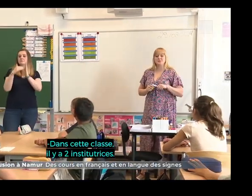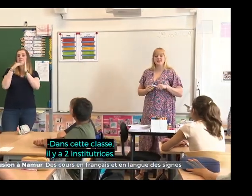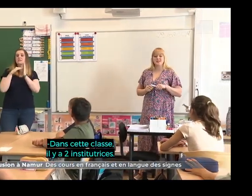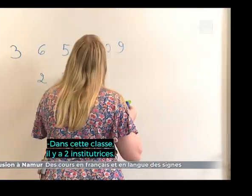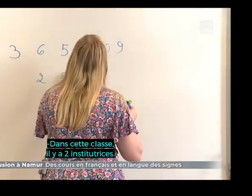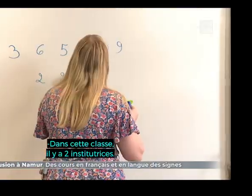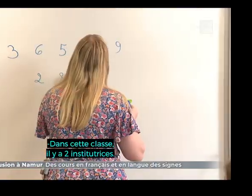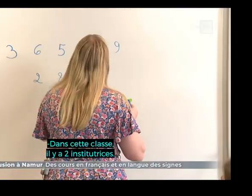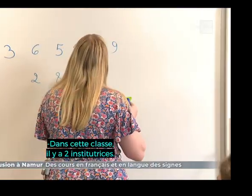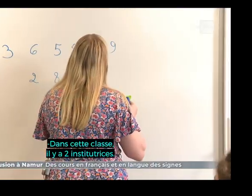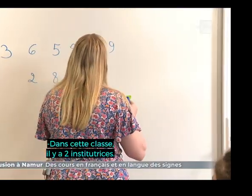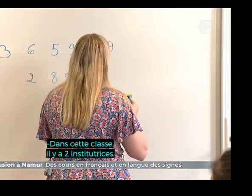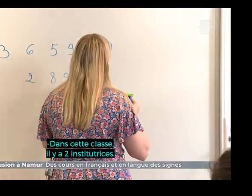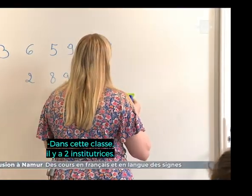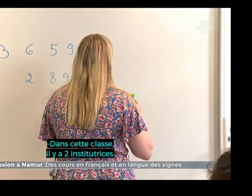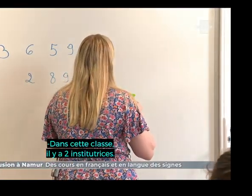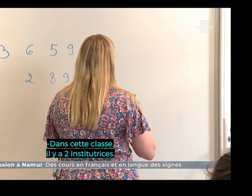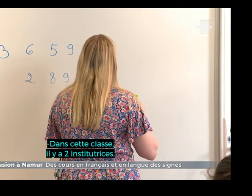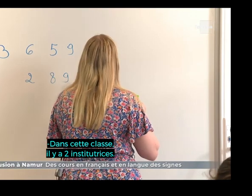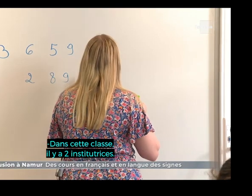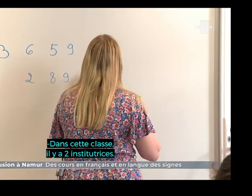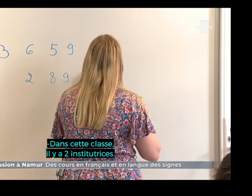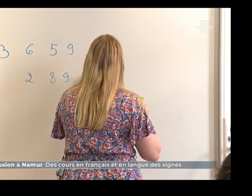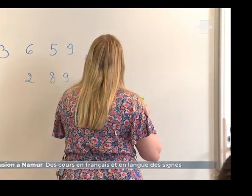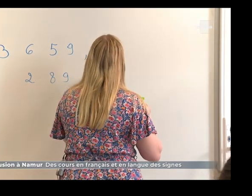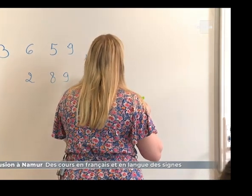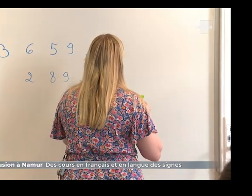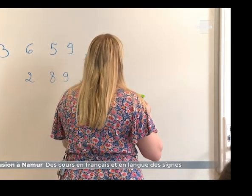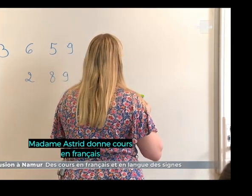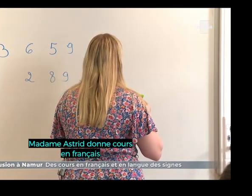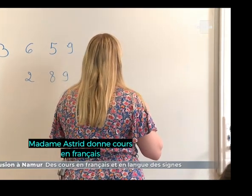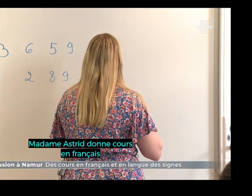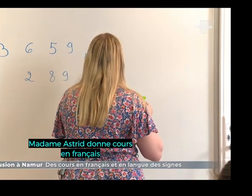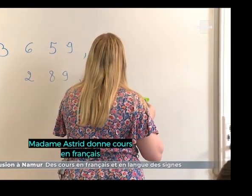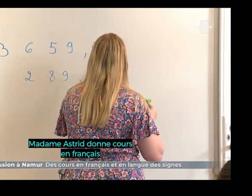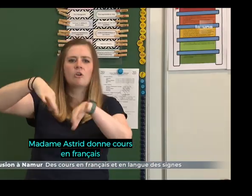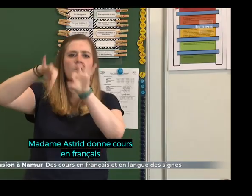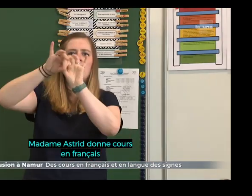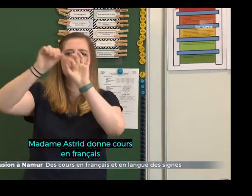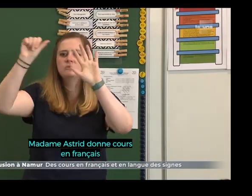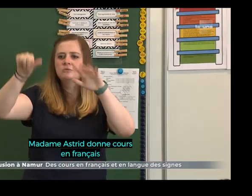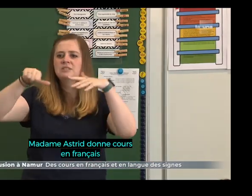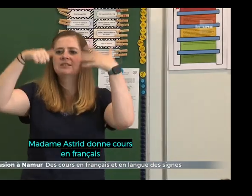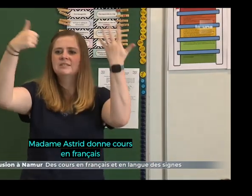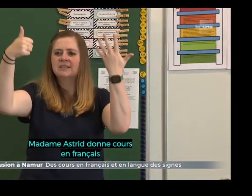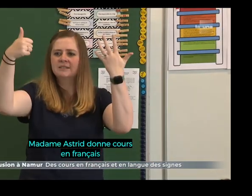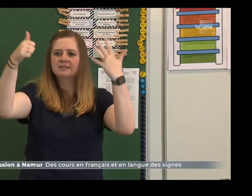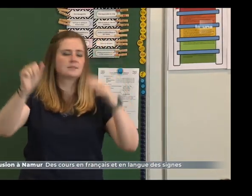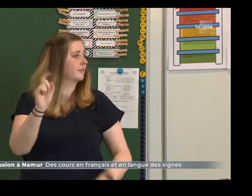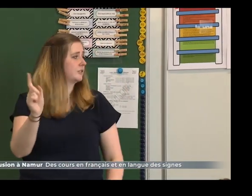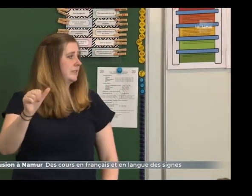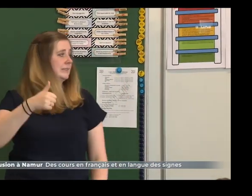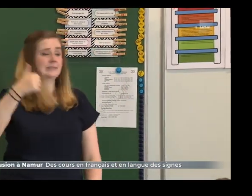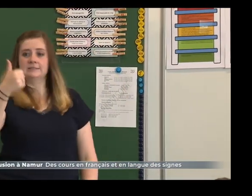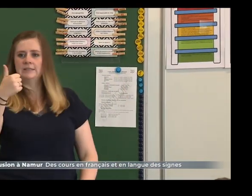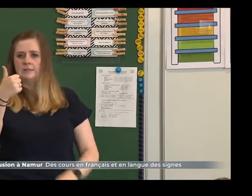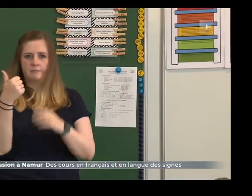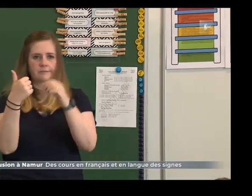une mais deux institutrices. Madame Astrid donne cours en français, alors que Madame Mélanie utilise la langue des signes, une